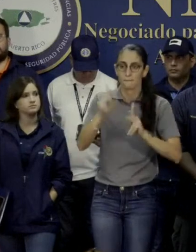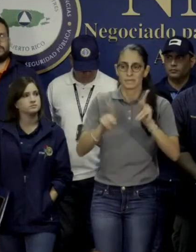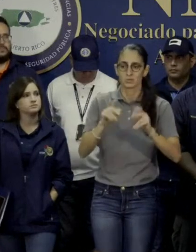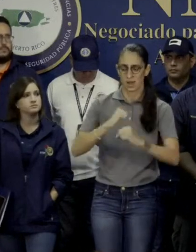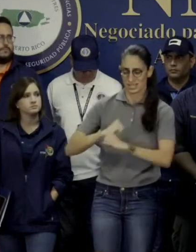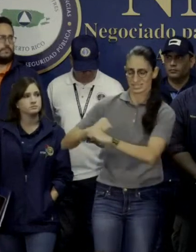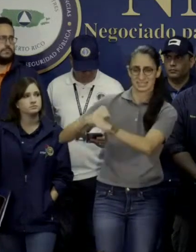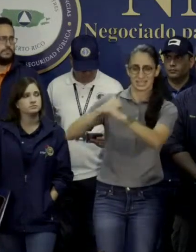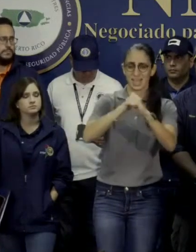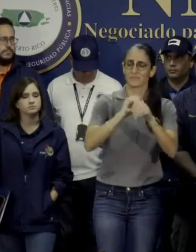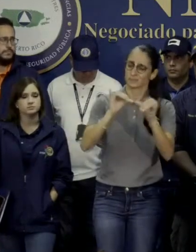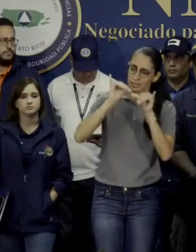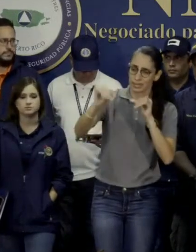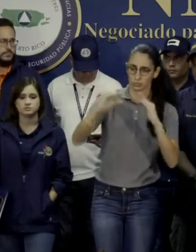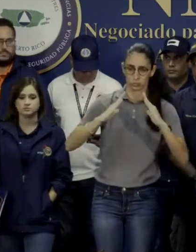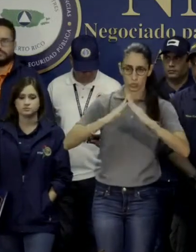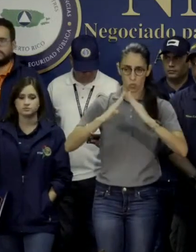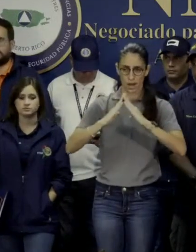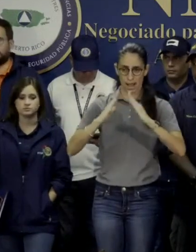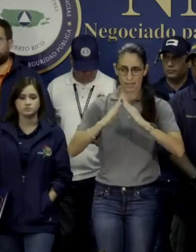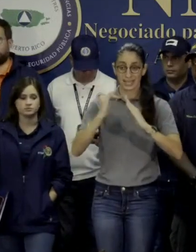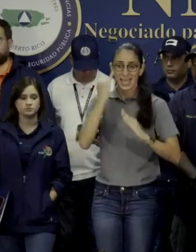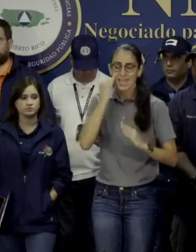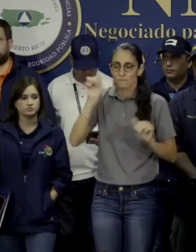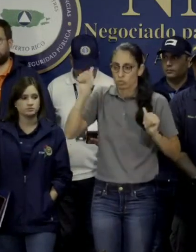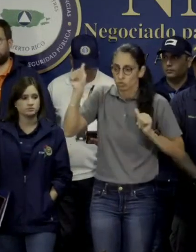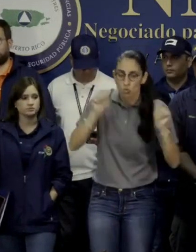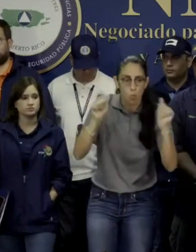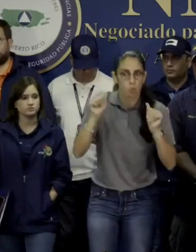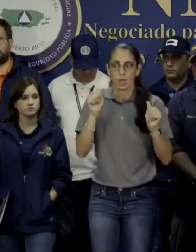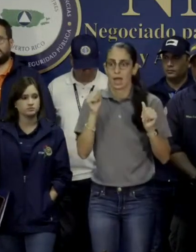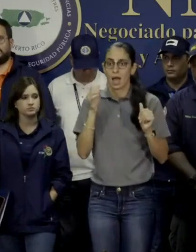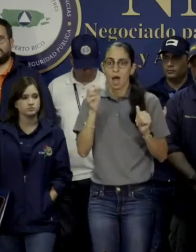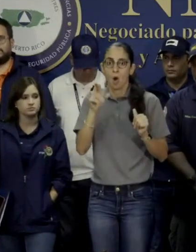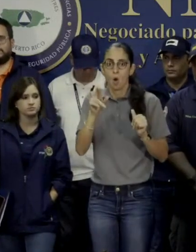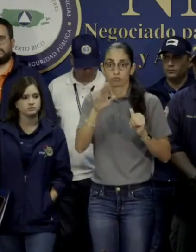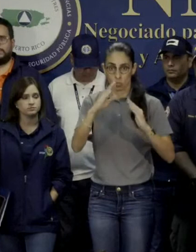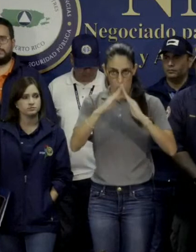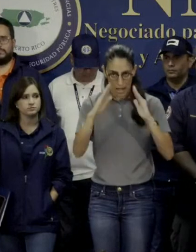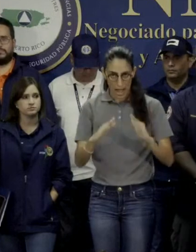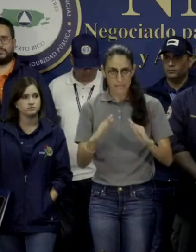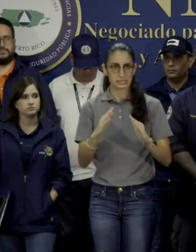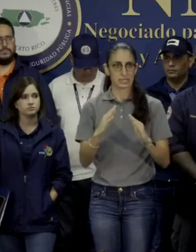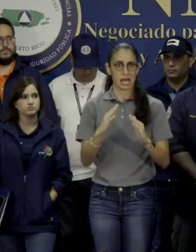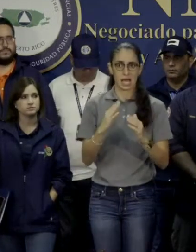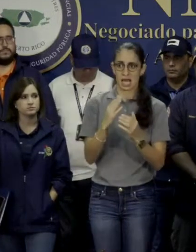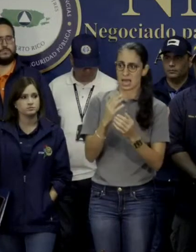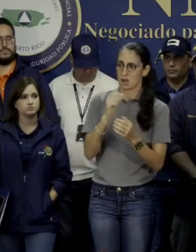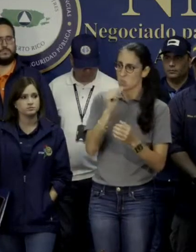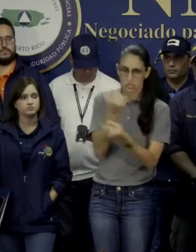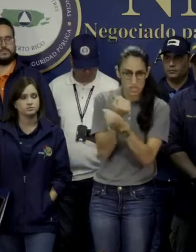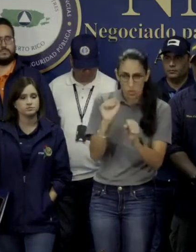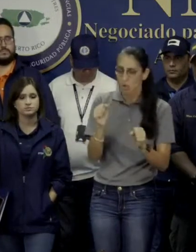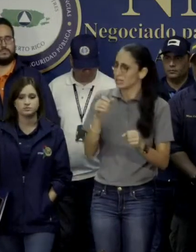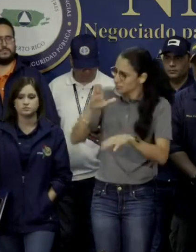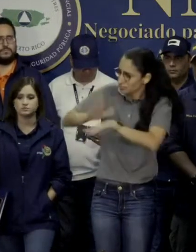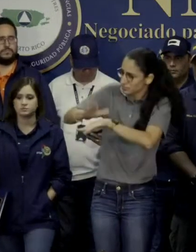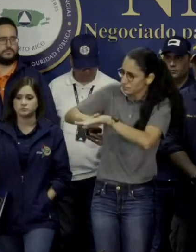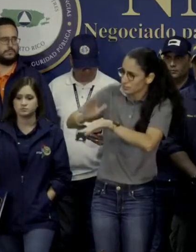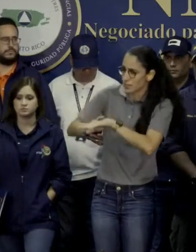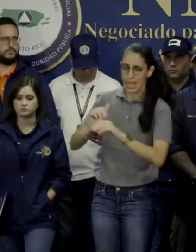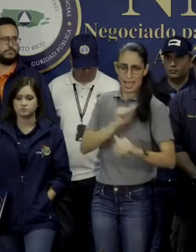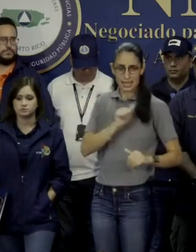protejan, que se queden en sus hogares, que si tienen duda de si su hogar es seguro, que soliciten orientación de su